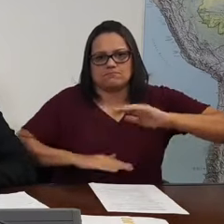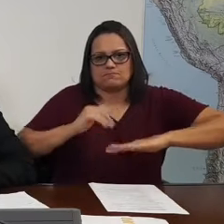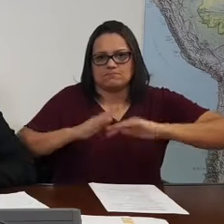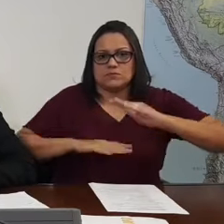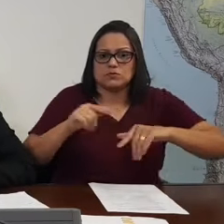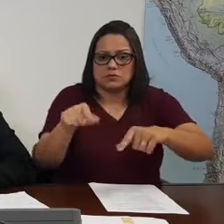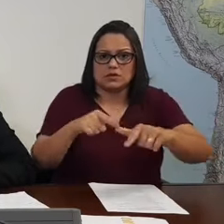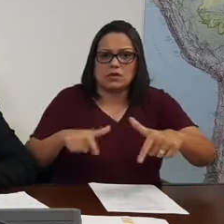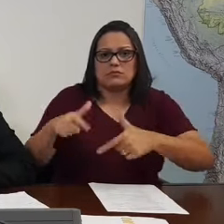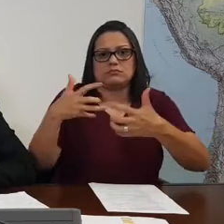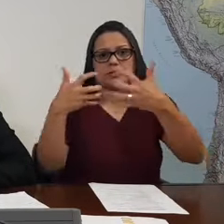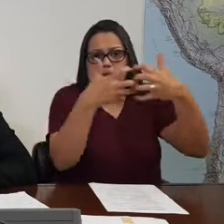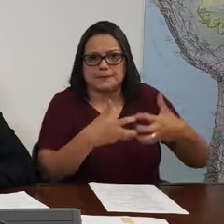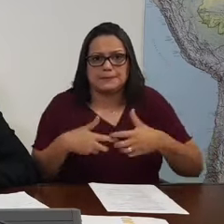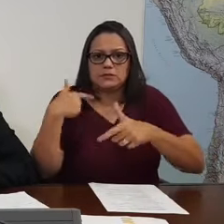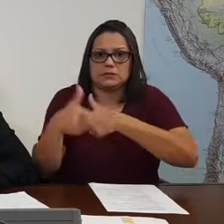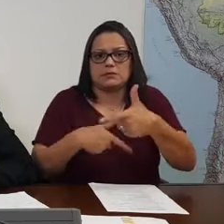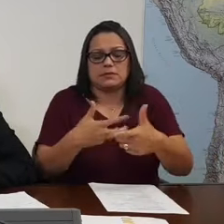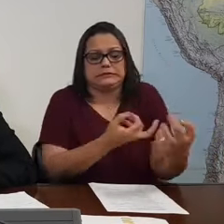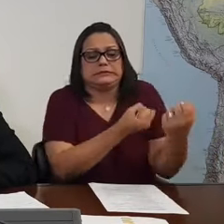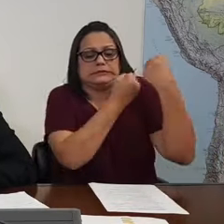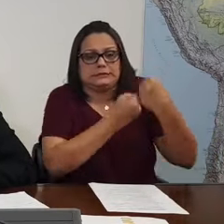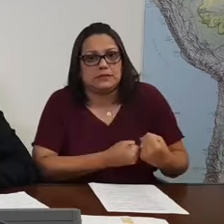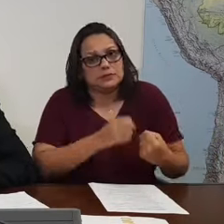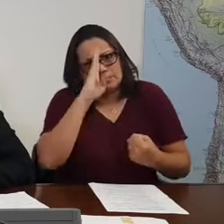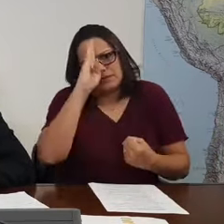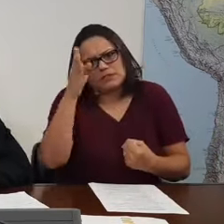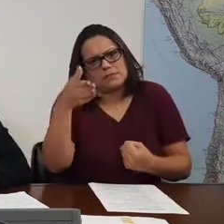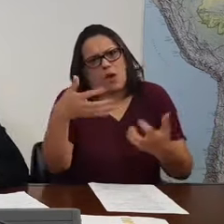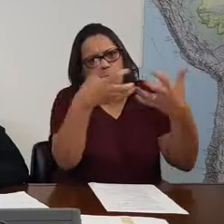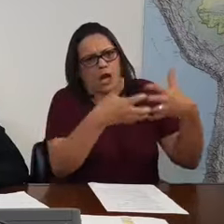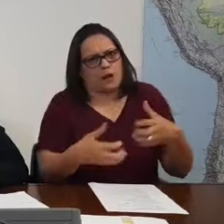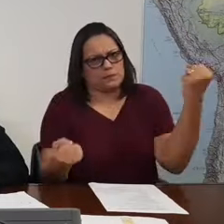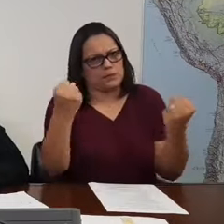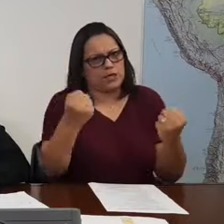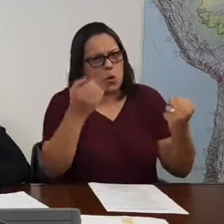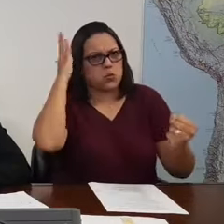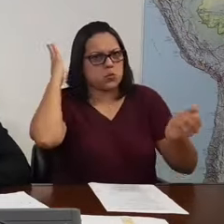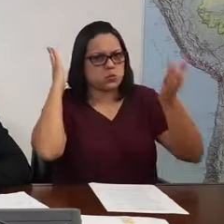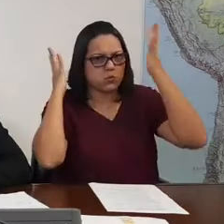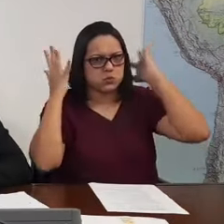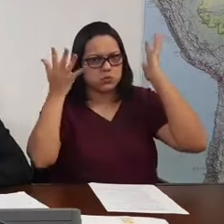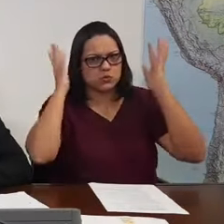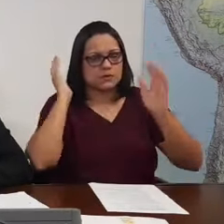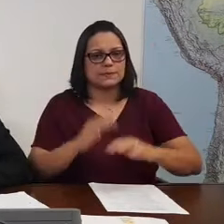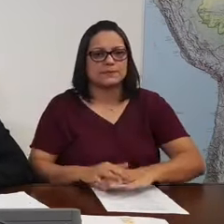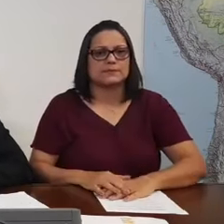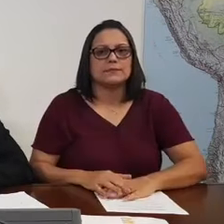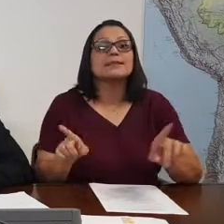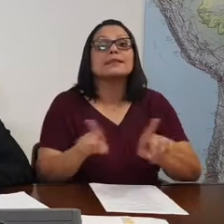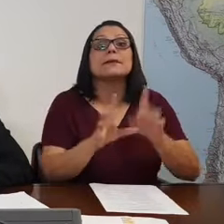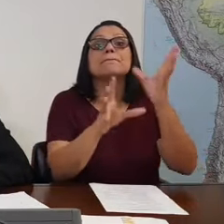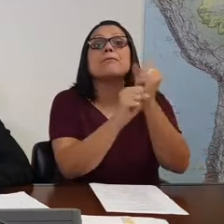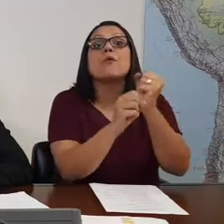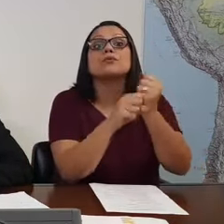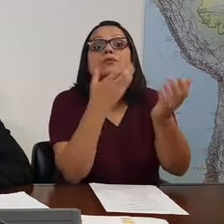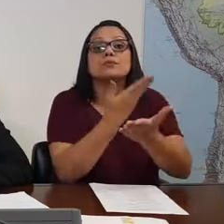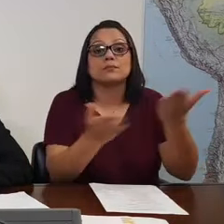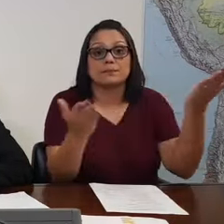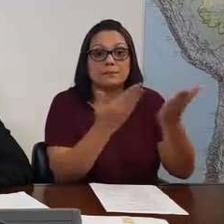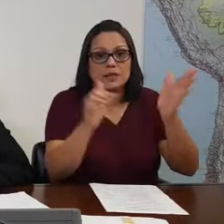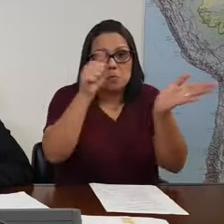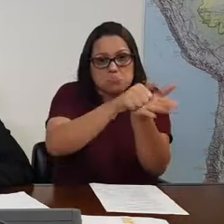pesada que os trabalhadores carregam, somente os caminhoneiros. Né? Também de 20 para 40 pontos para perder a carteira? A pontuação, aumentando